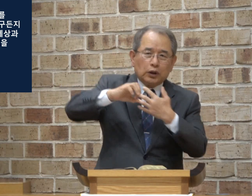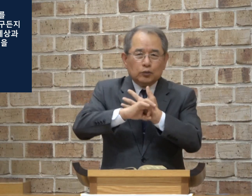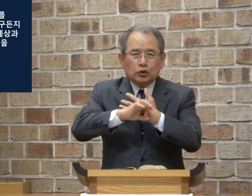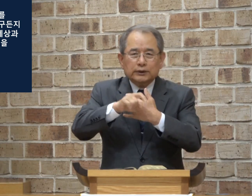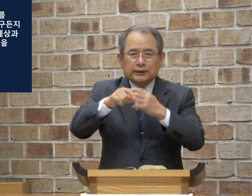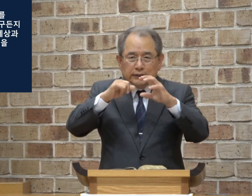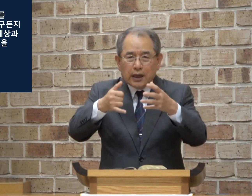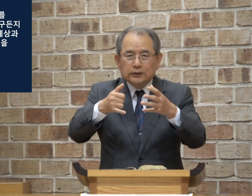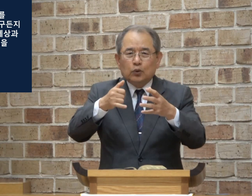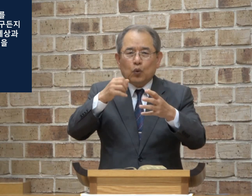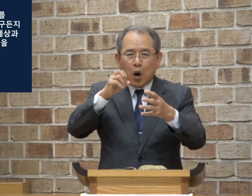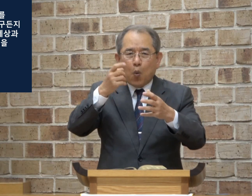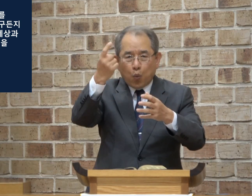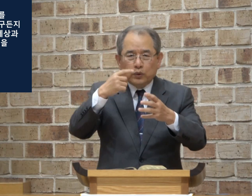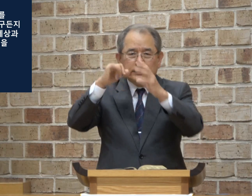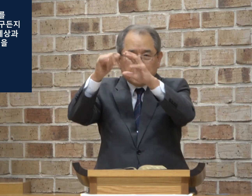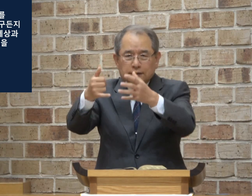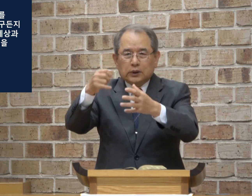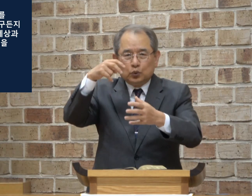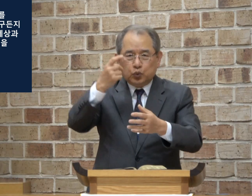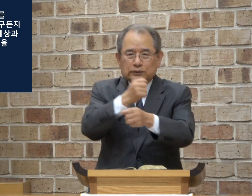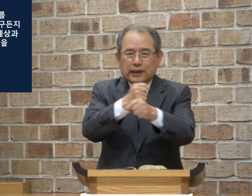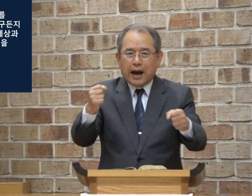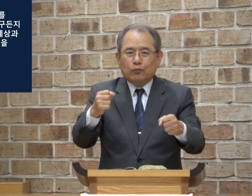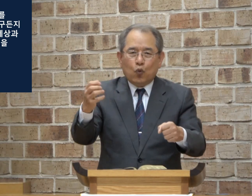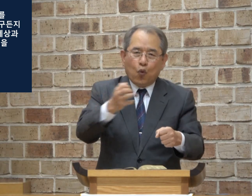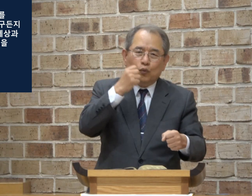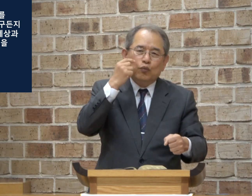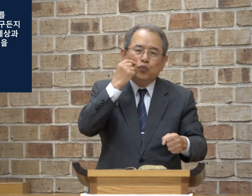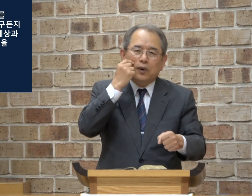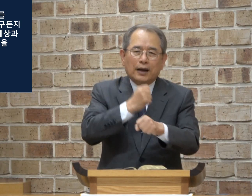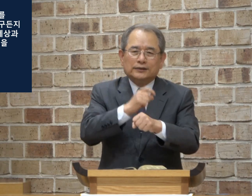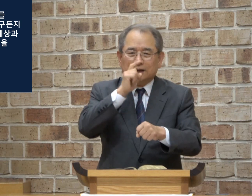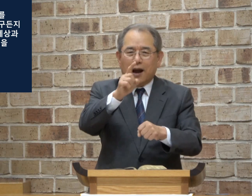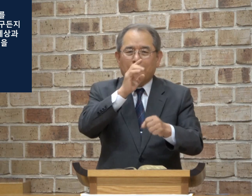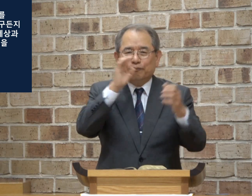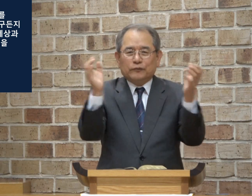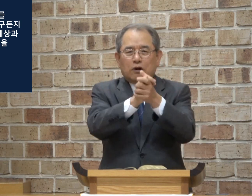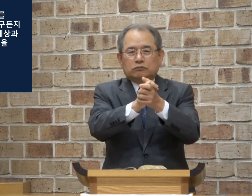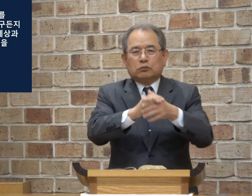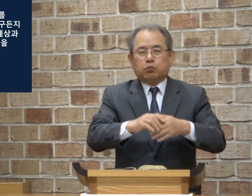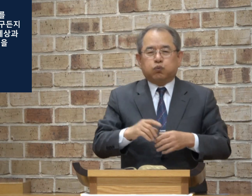성령을 거역하면 이 세상과 오는 세상에서도 사하심을 얻게 됩니다.